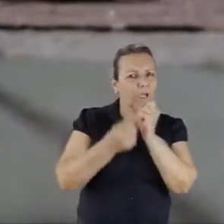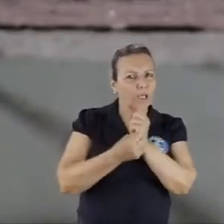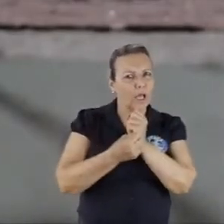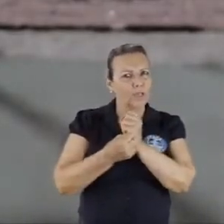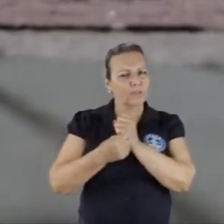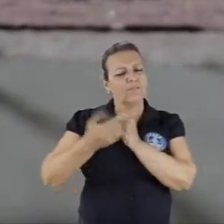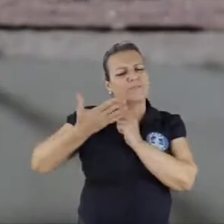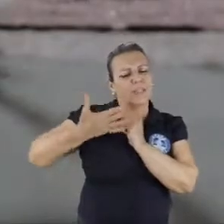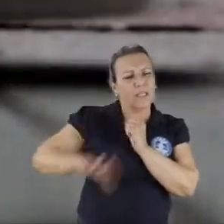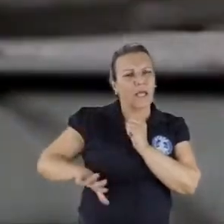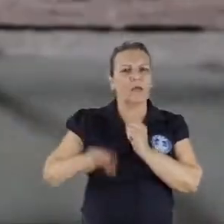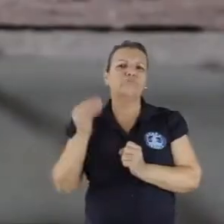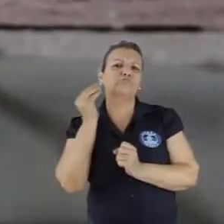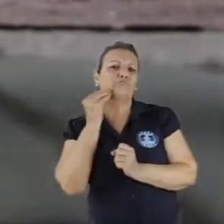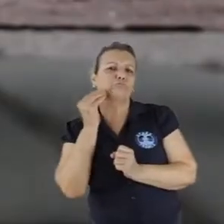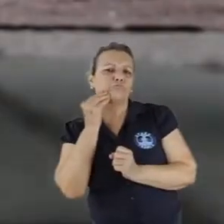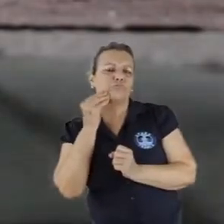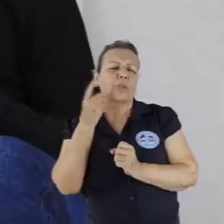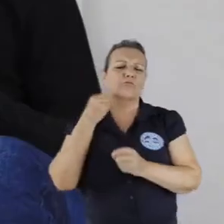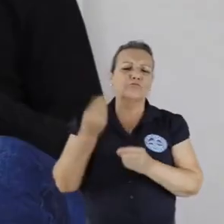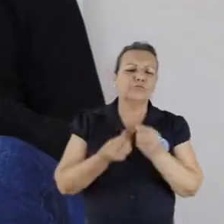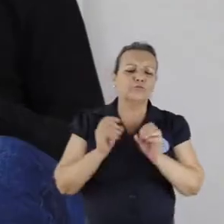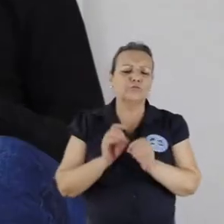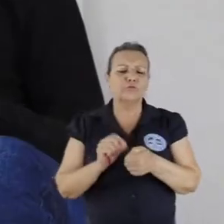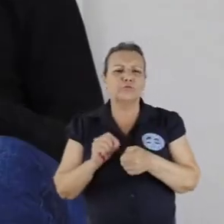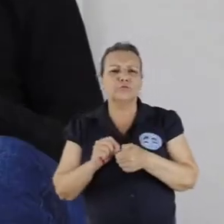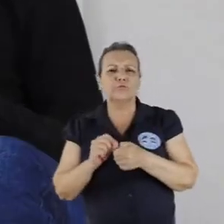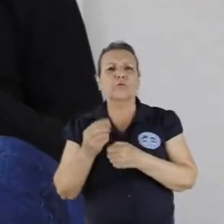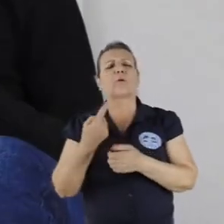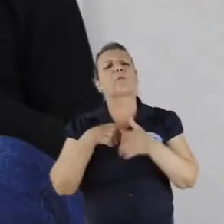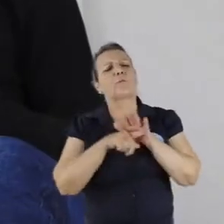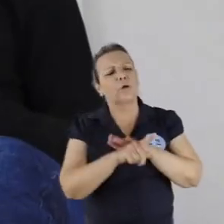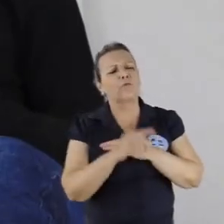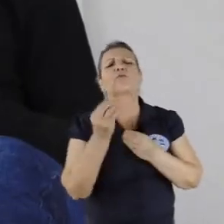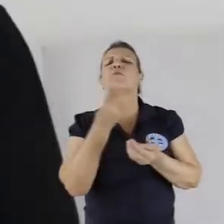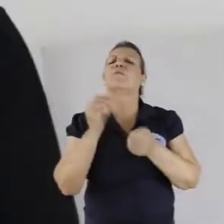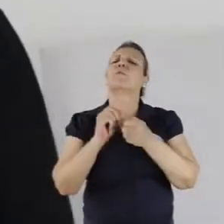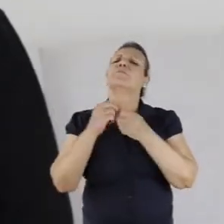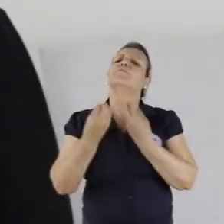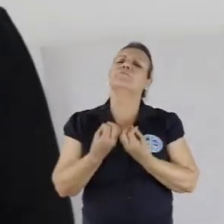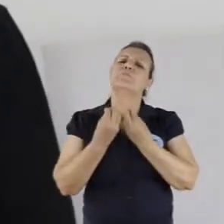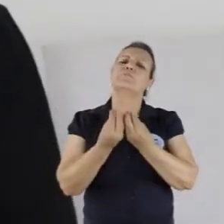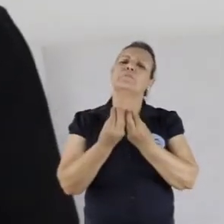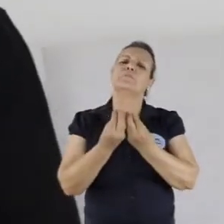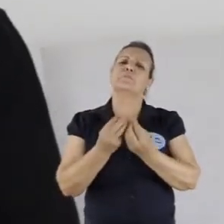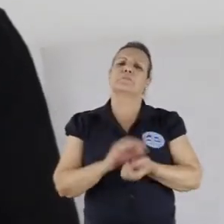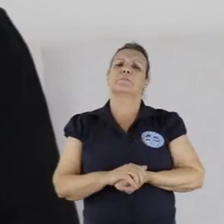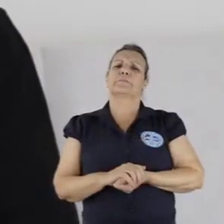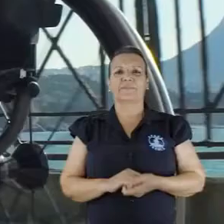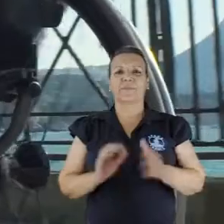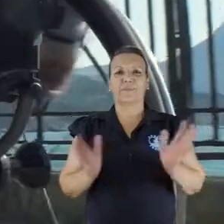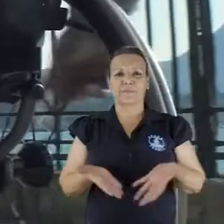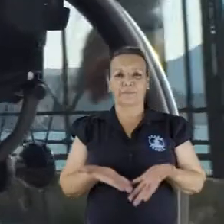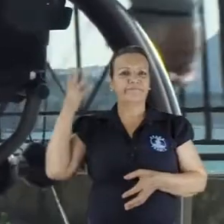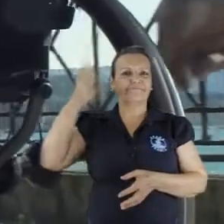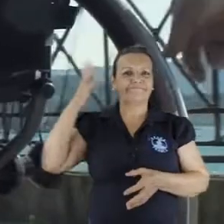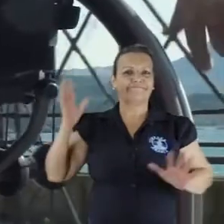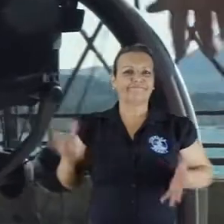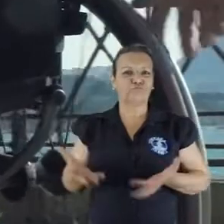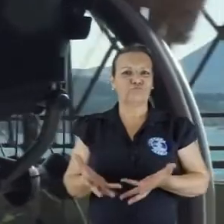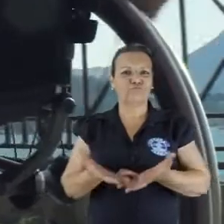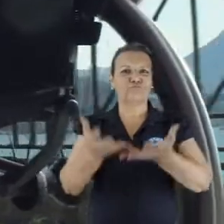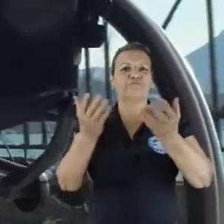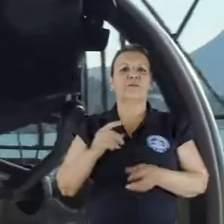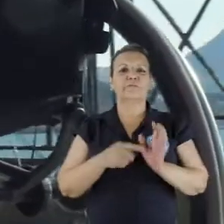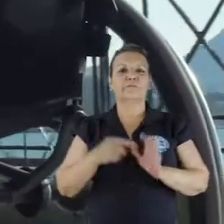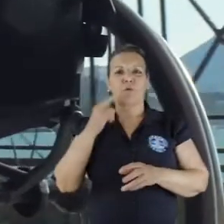Numa sociedade que lhe nega a oportunidade de produzir, eu te pergunto, o que resta? É muito comum,